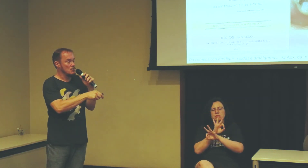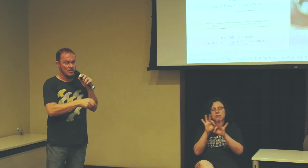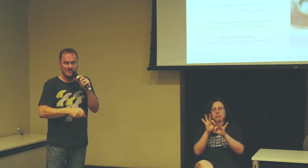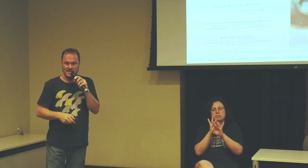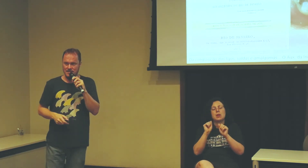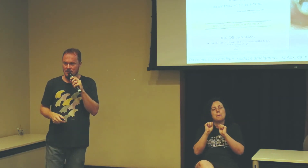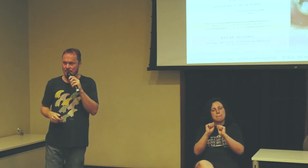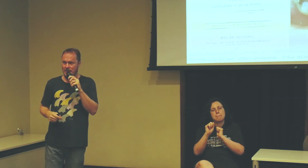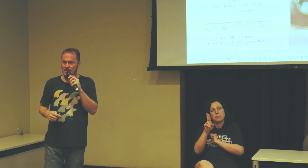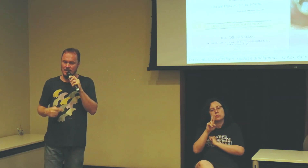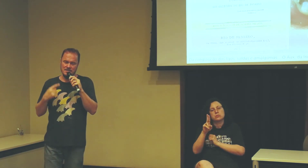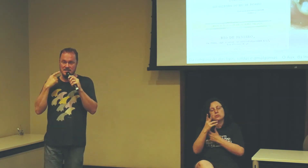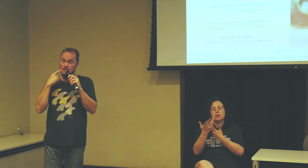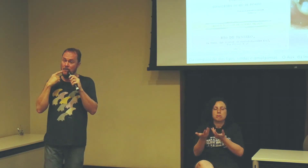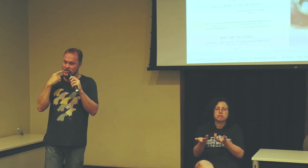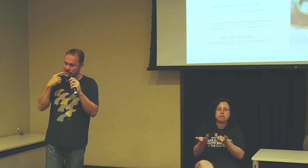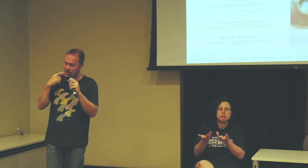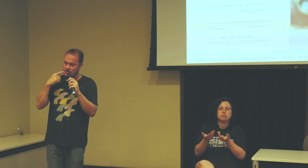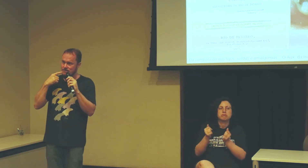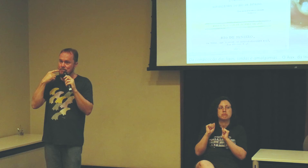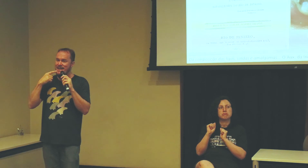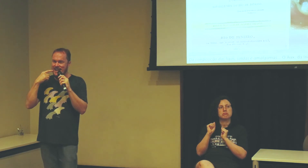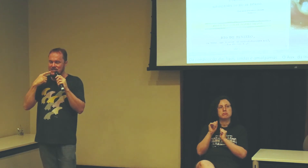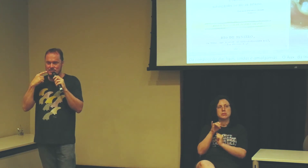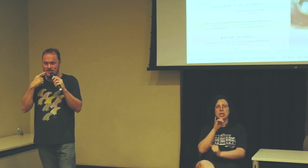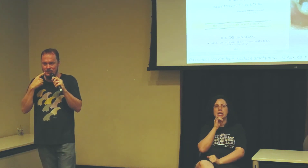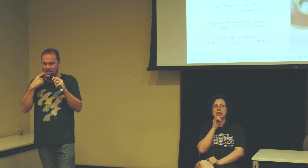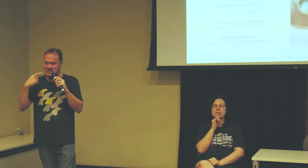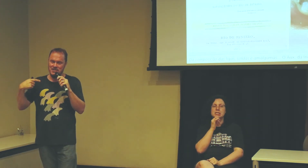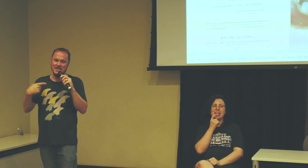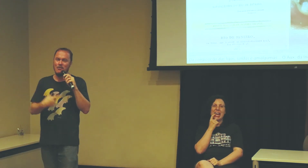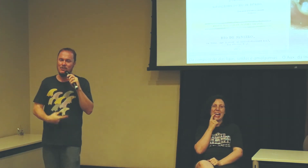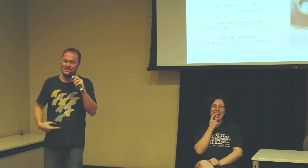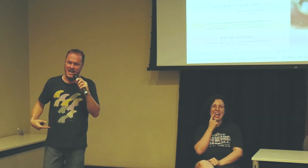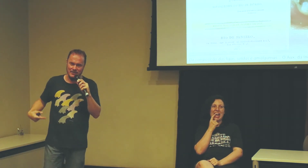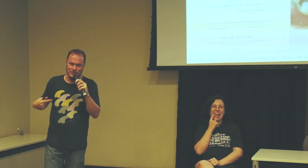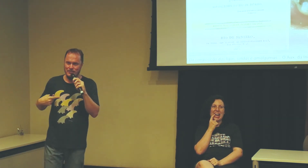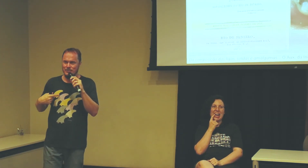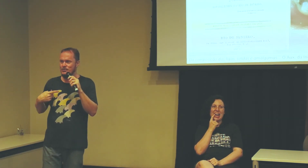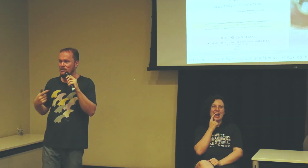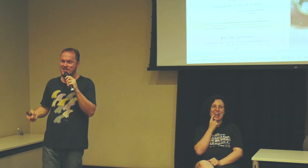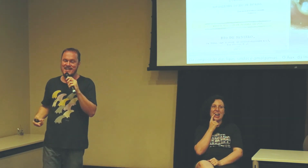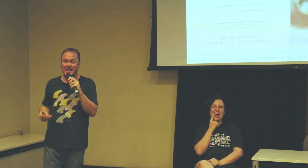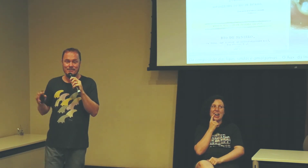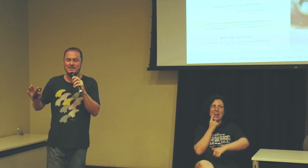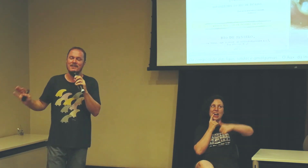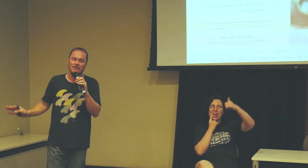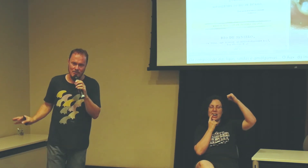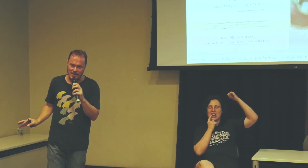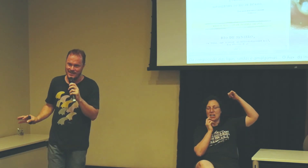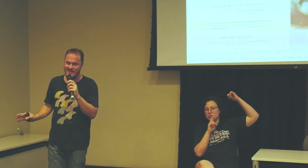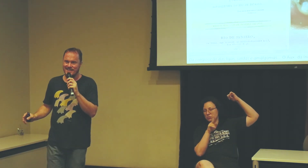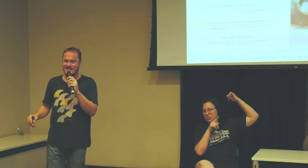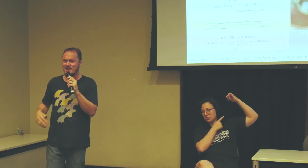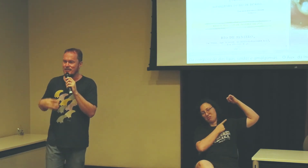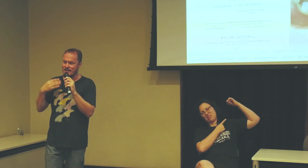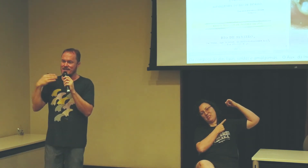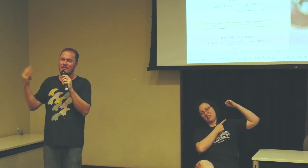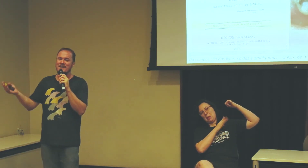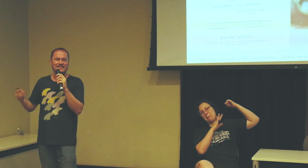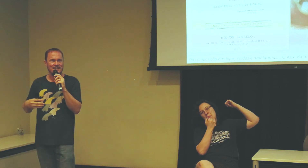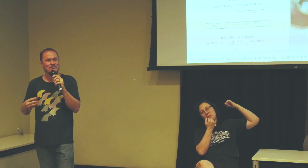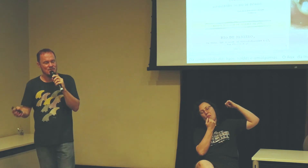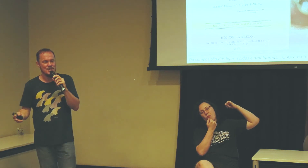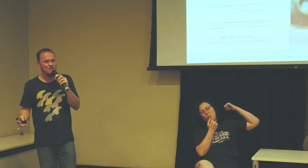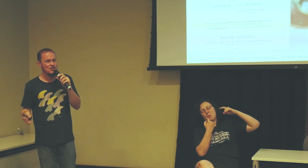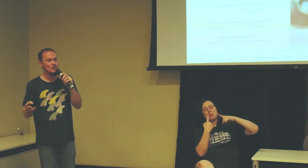esse tipo de utilização. Você pode ter paládio no seu dente, que ao contrário do Tony Stark, você não vai morrer, né? Porque ele